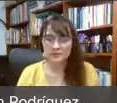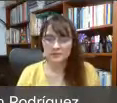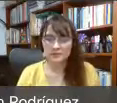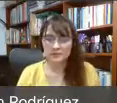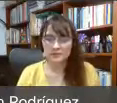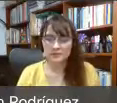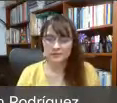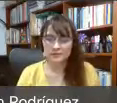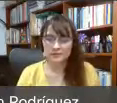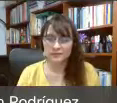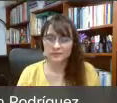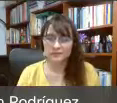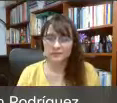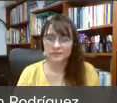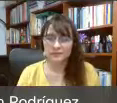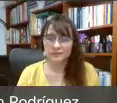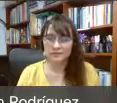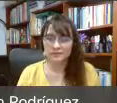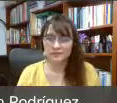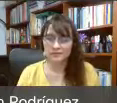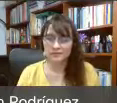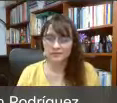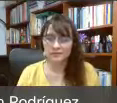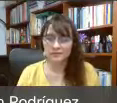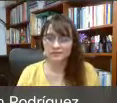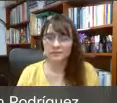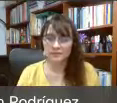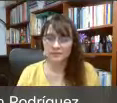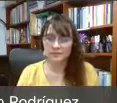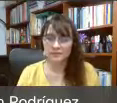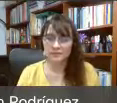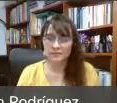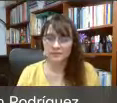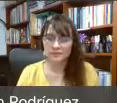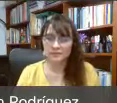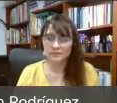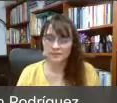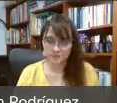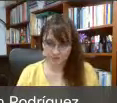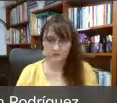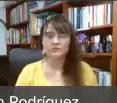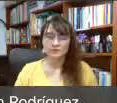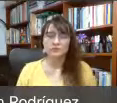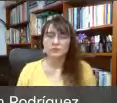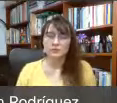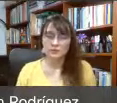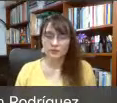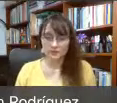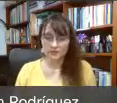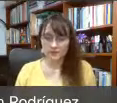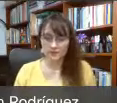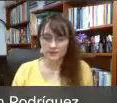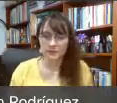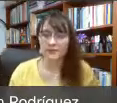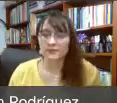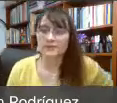motivar la lectura a las personas sordas? ¿Cuáles serían los criterios para hacer un club de lectura con sordos?